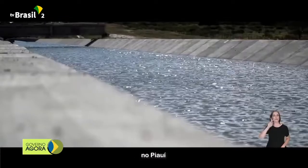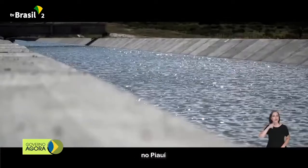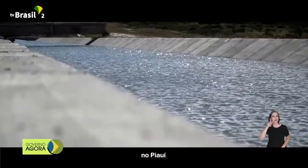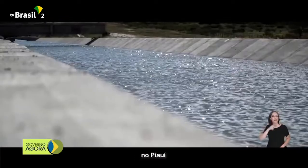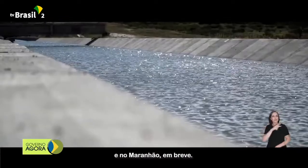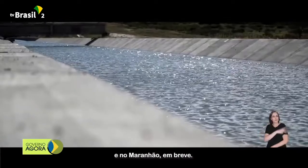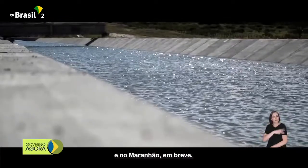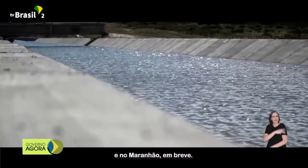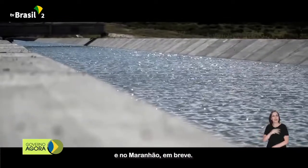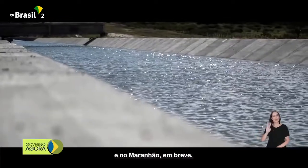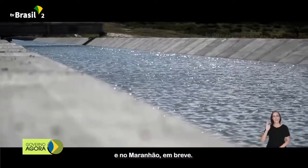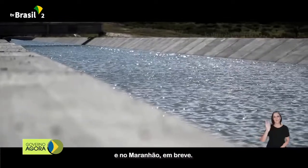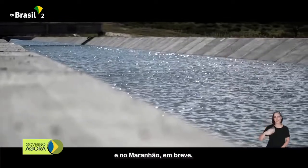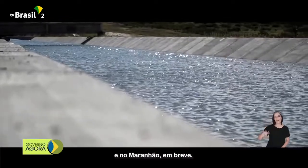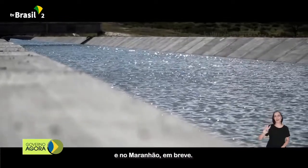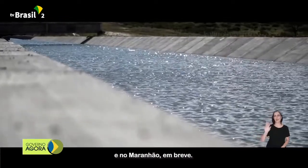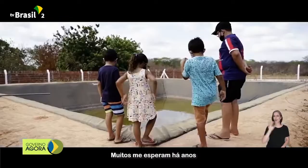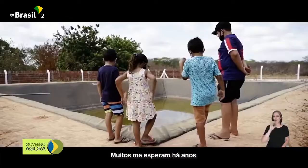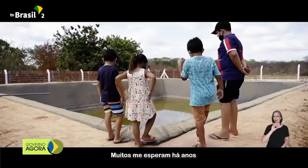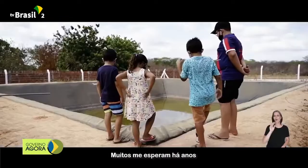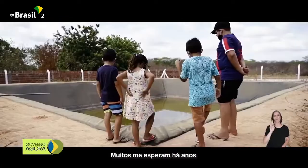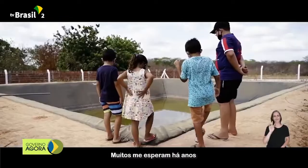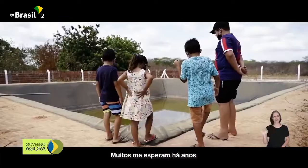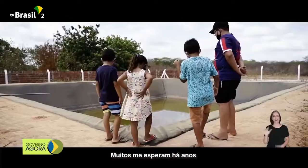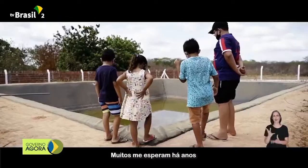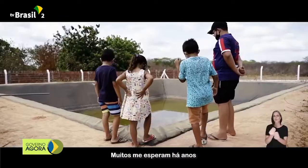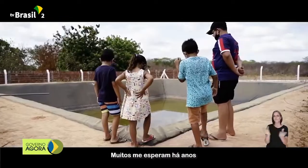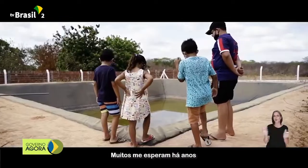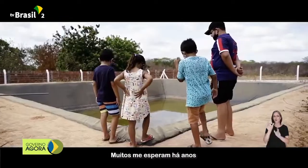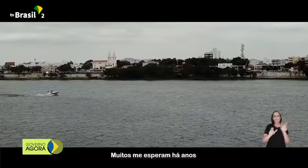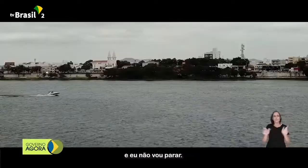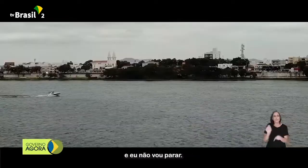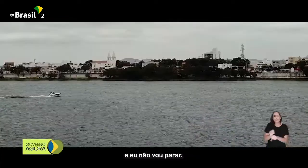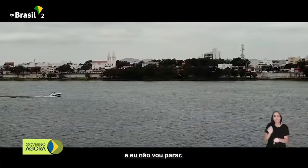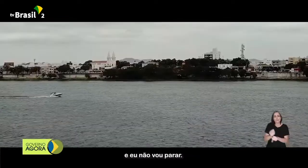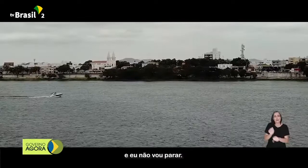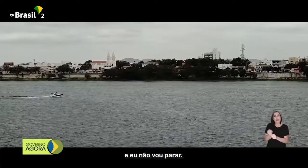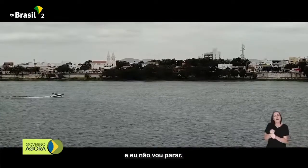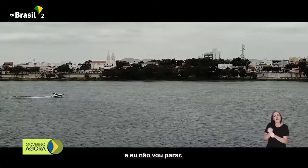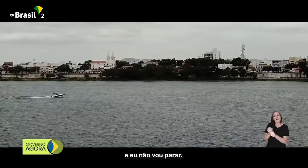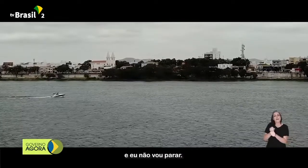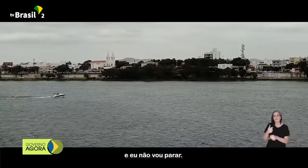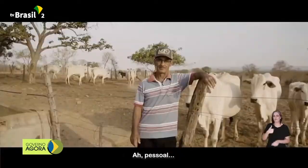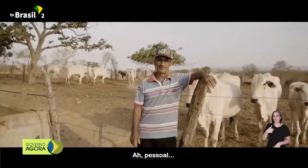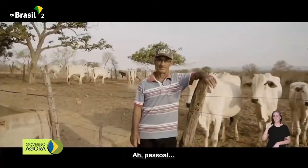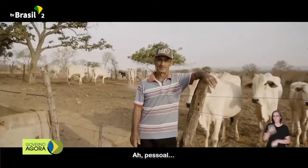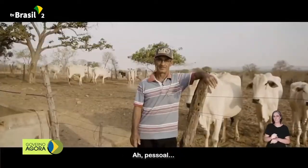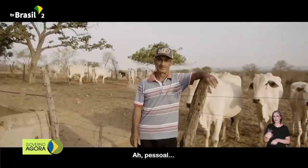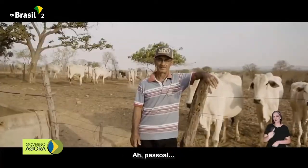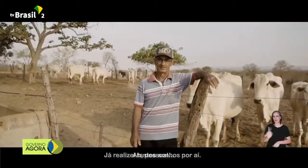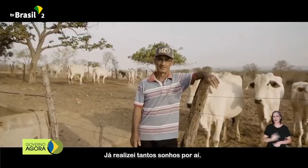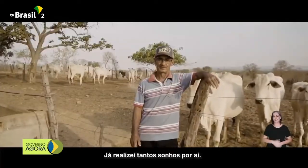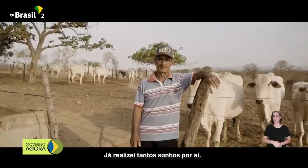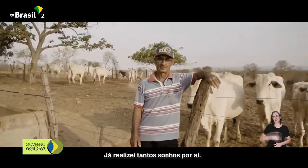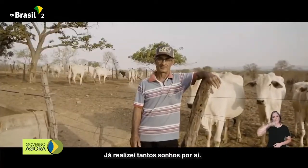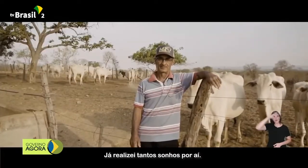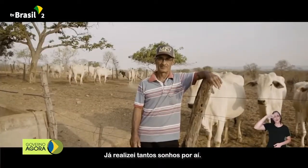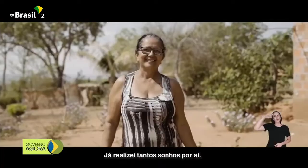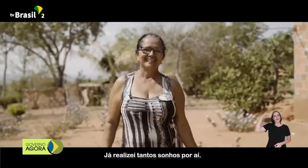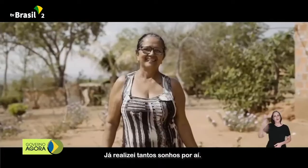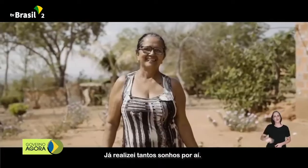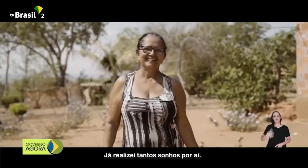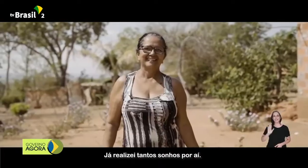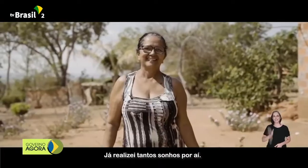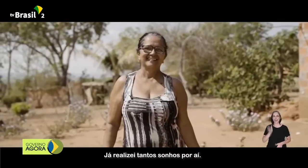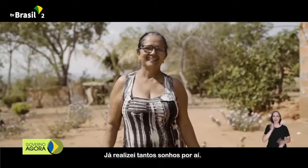Paraíba, no Piauí e no Maranhão em breve. Muitos me esperam há anos e eu não vou parar. Ai, pessoal, já realizei